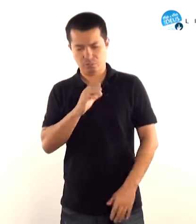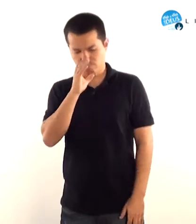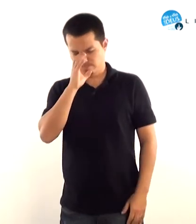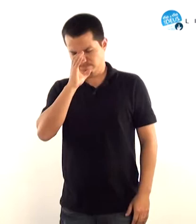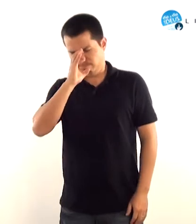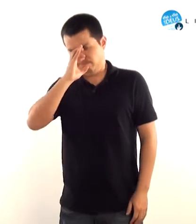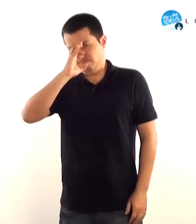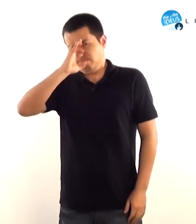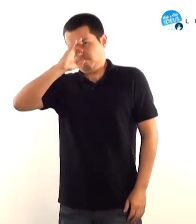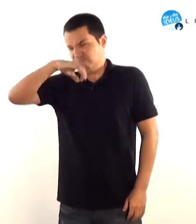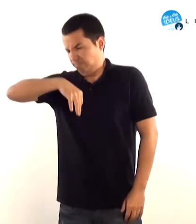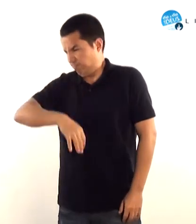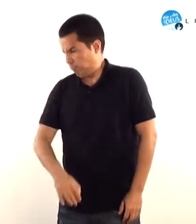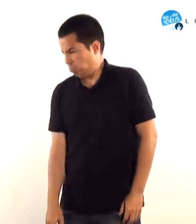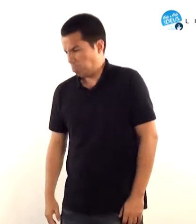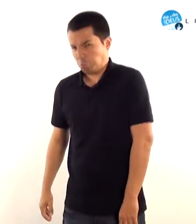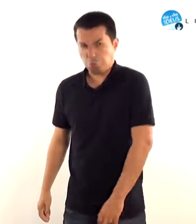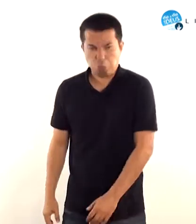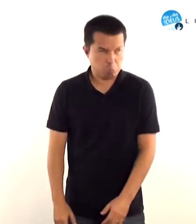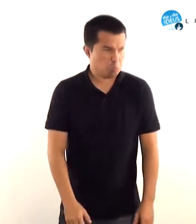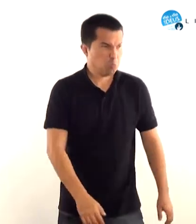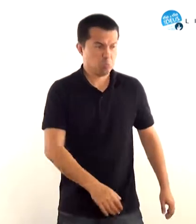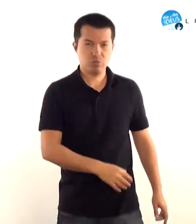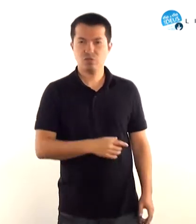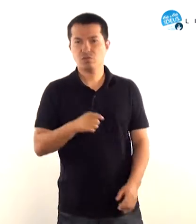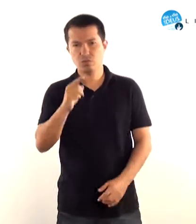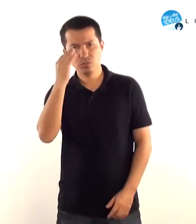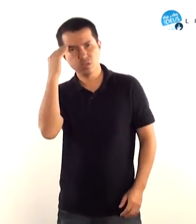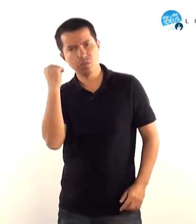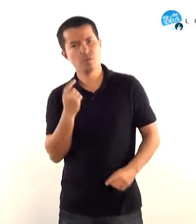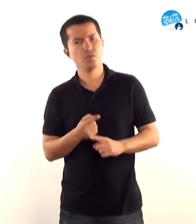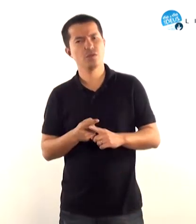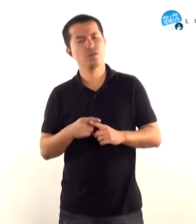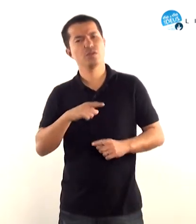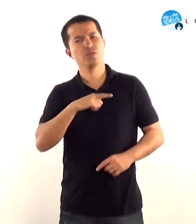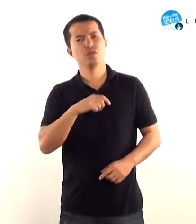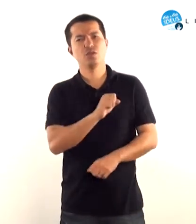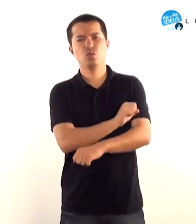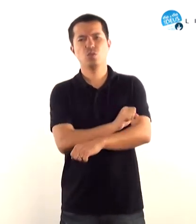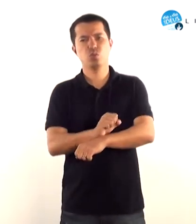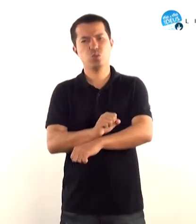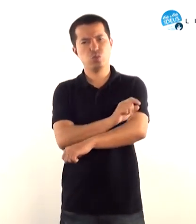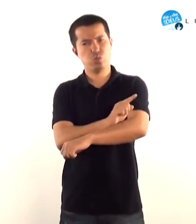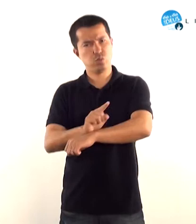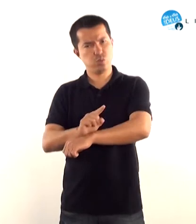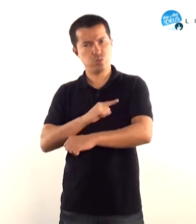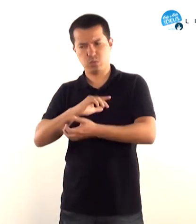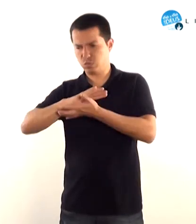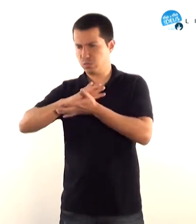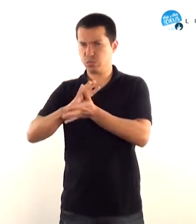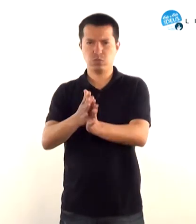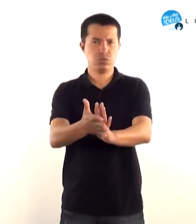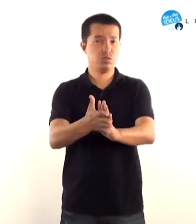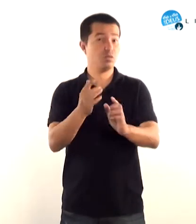teimosos. E sabe, essa é a maior desgraça. Sabe por que Sodoma e Gomorra foram destruídas? É porque